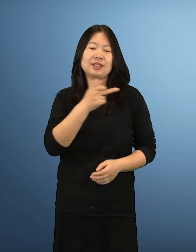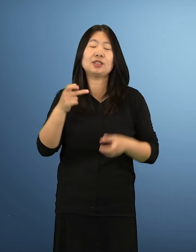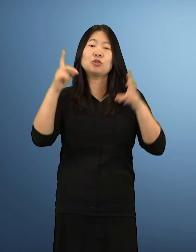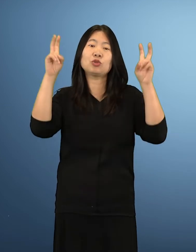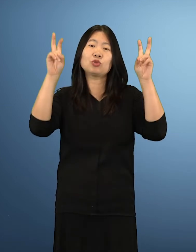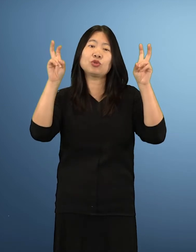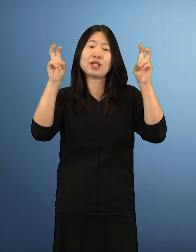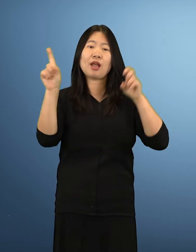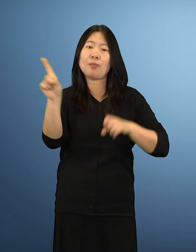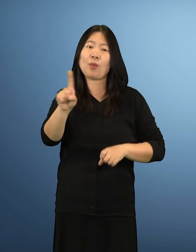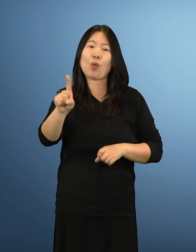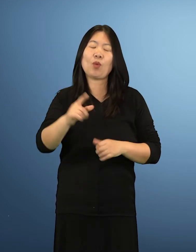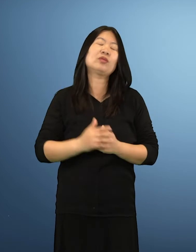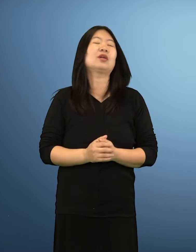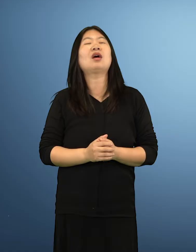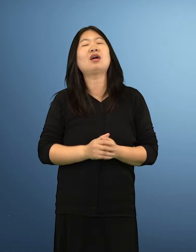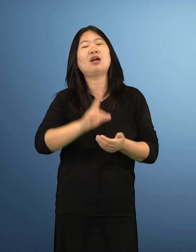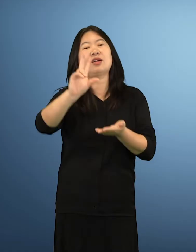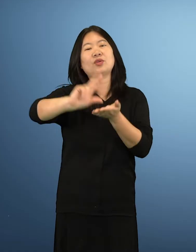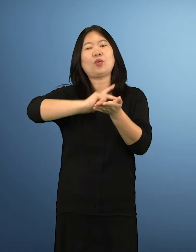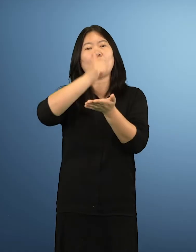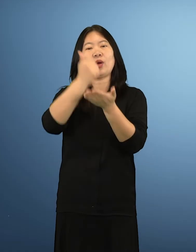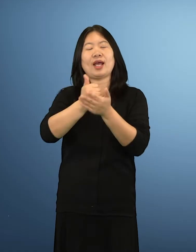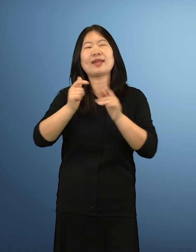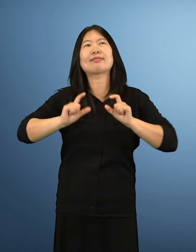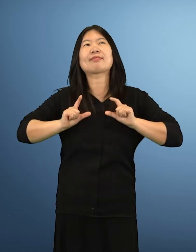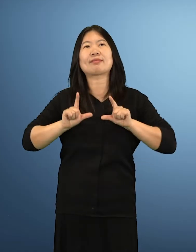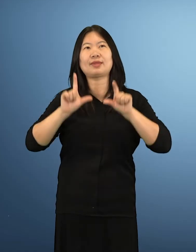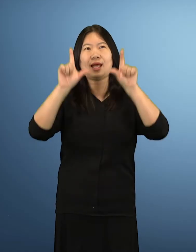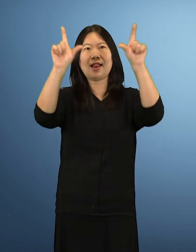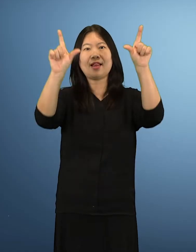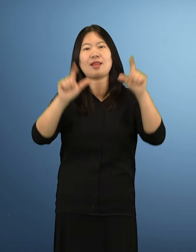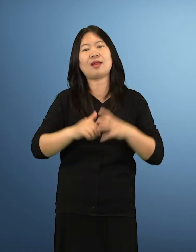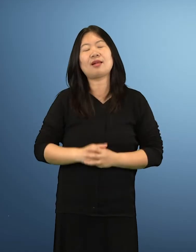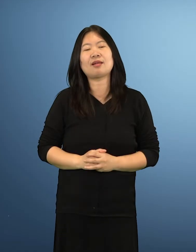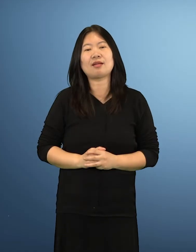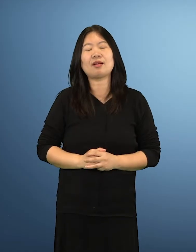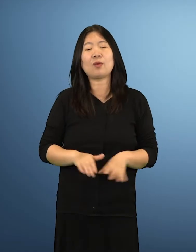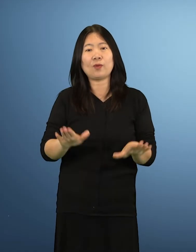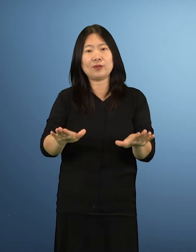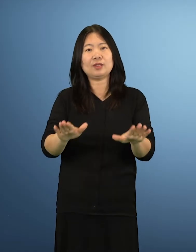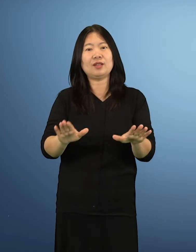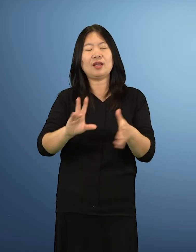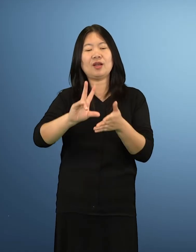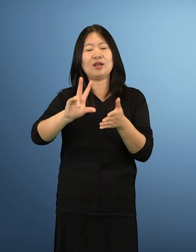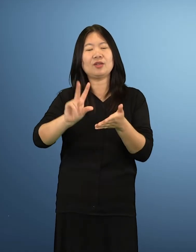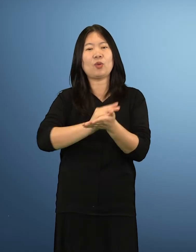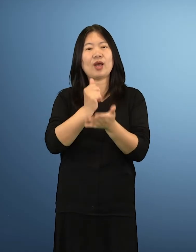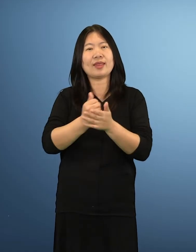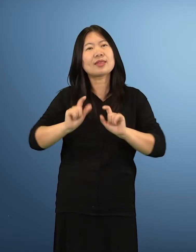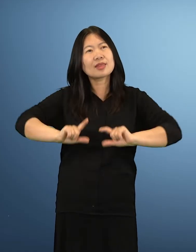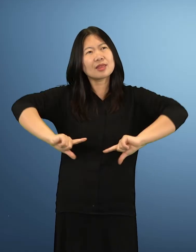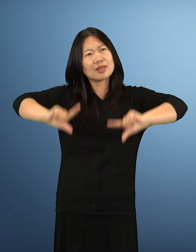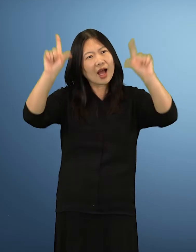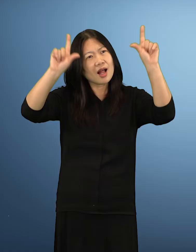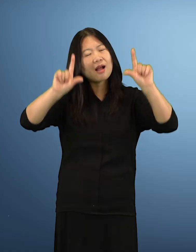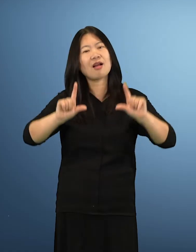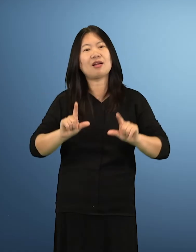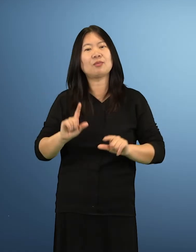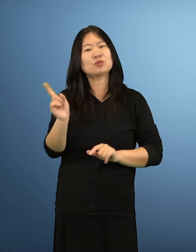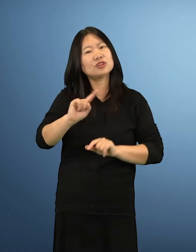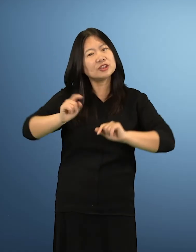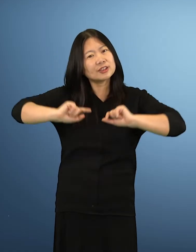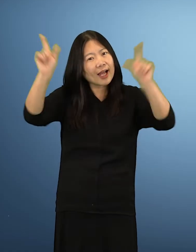주제는 뭐냐면 여호와의 날이라는 주제입니다. 오늘 여호와의 날은 어떤 날인가?